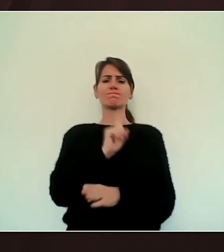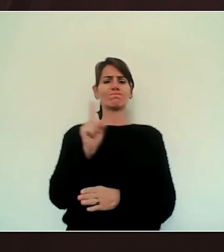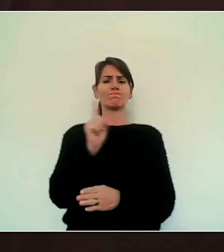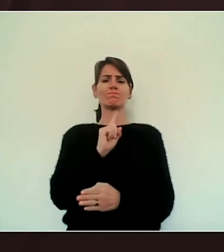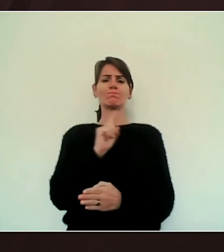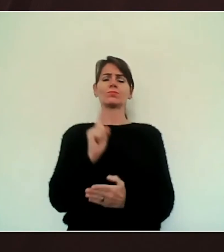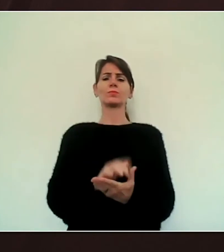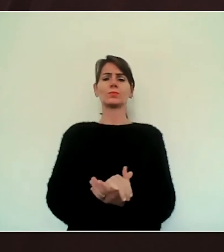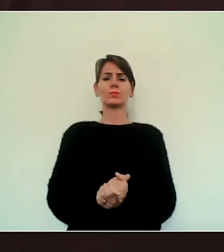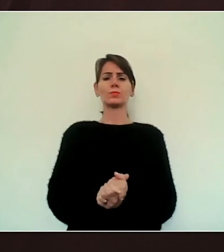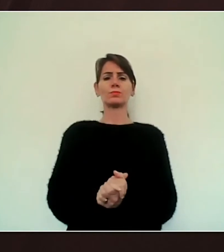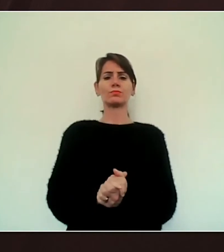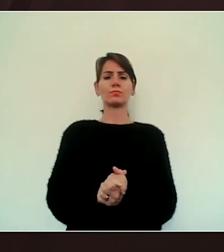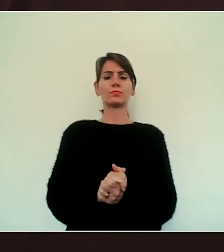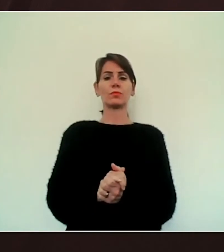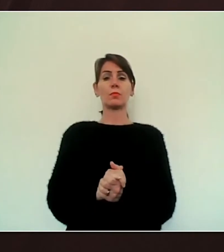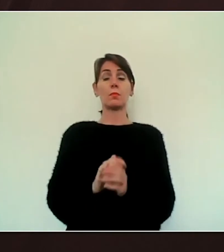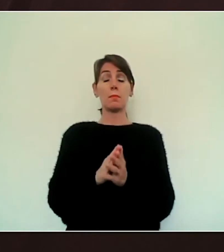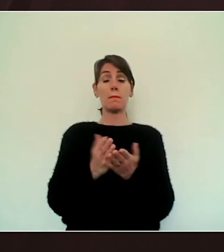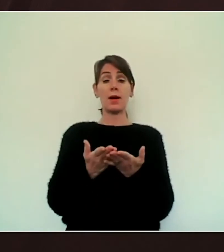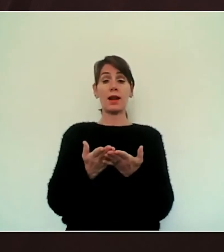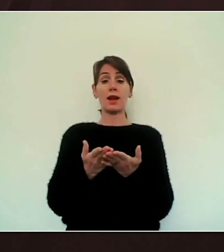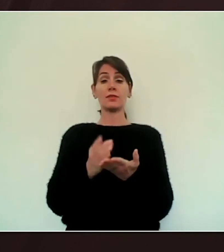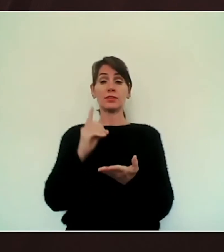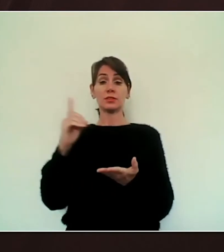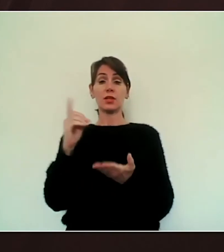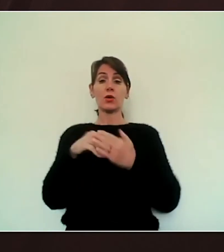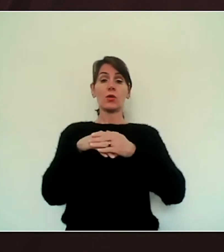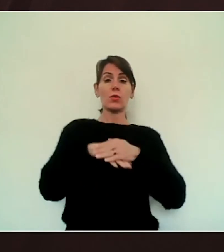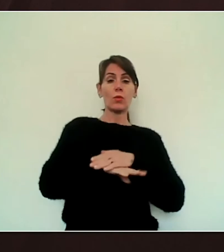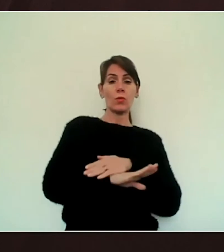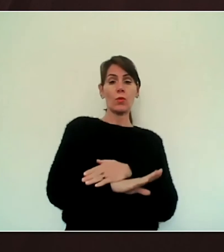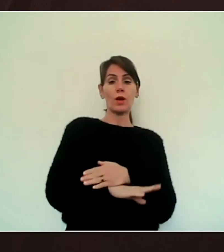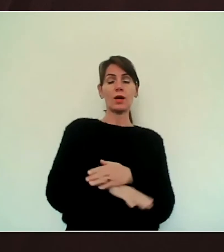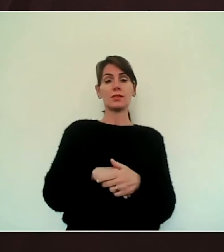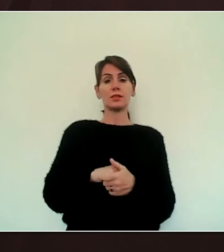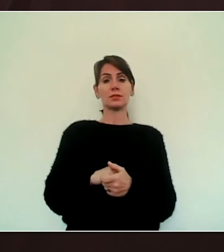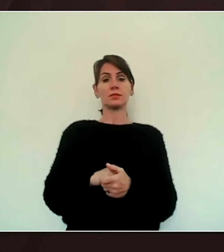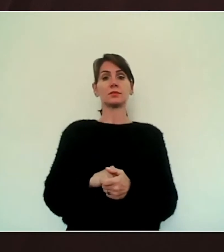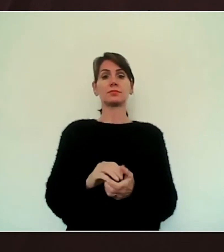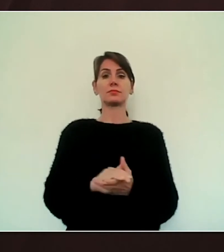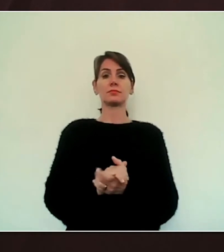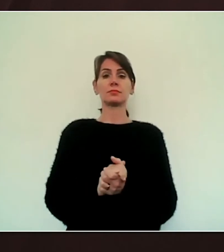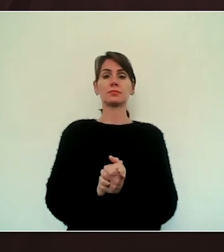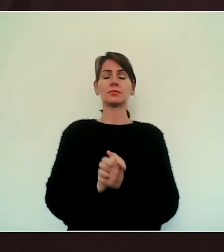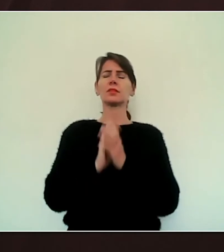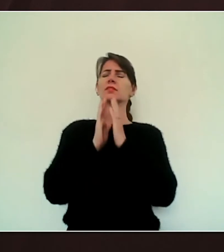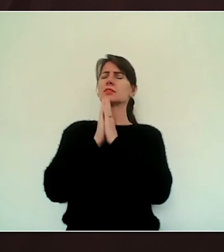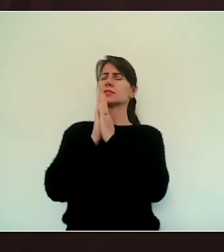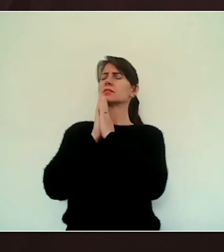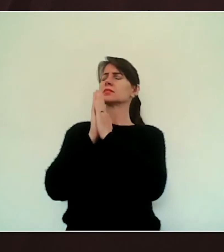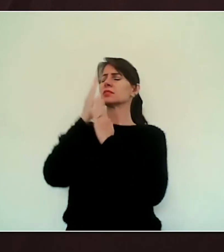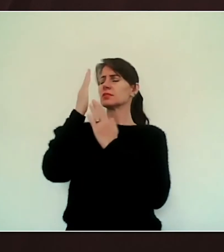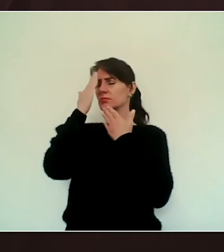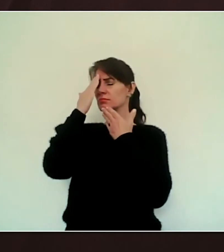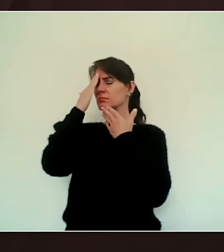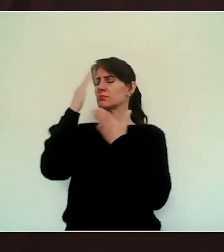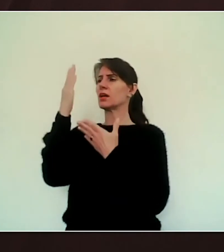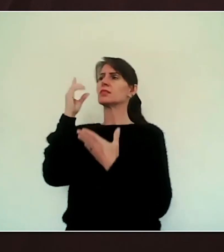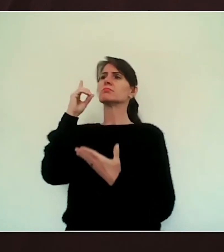palavra e não negaste o meu nome. Irmãos, o que eu quero comentar é o seguinte: graças a Deus, nós estamos